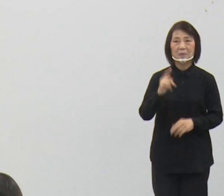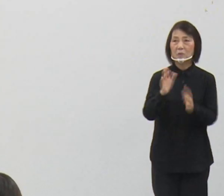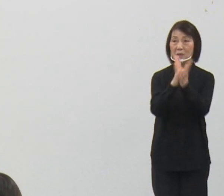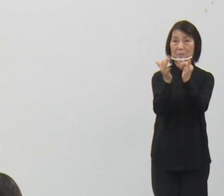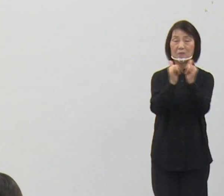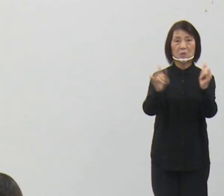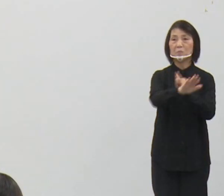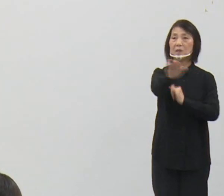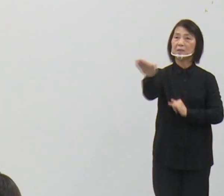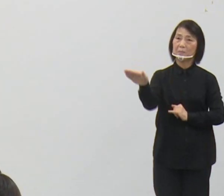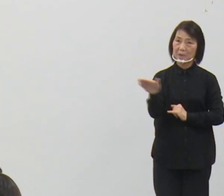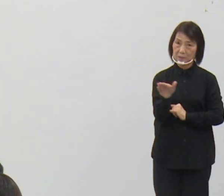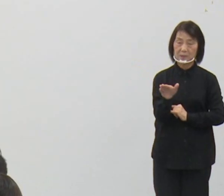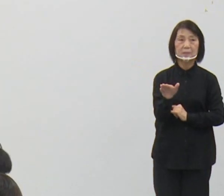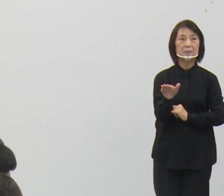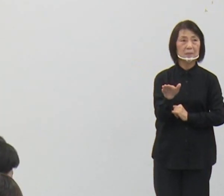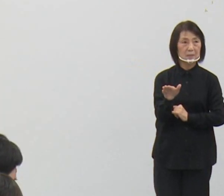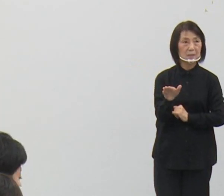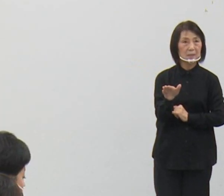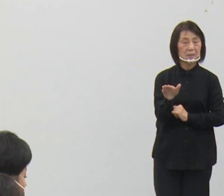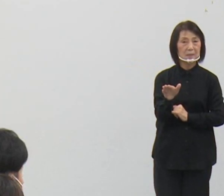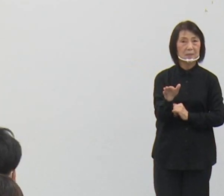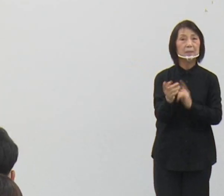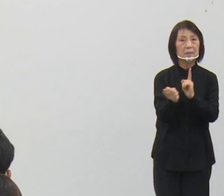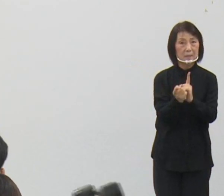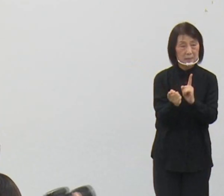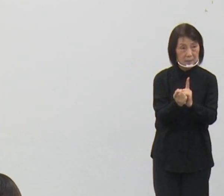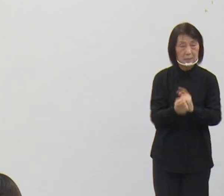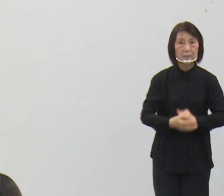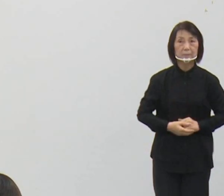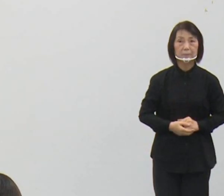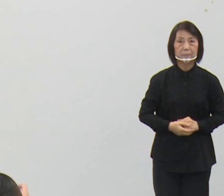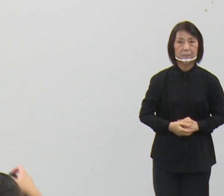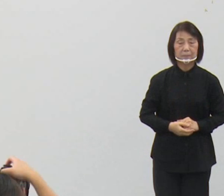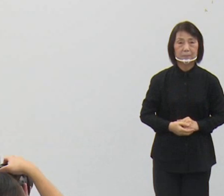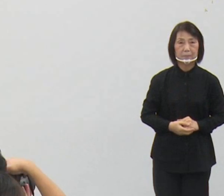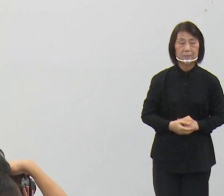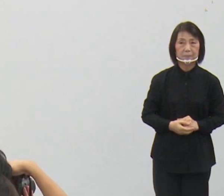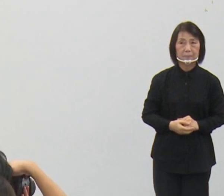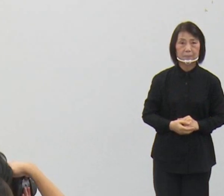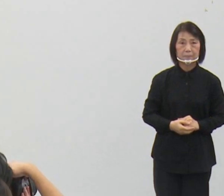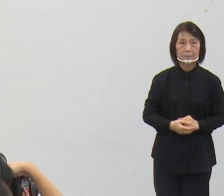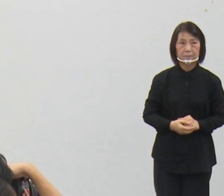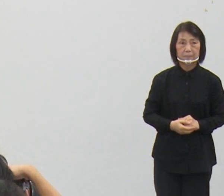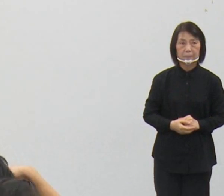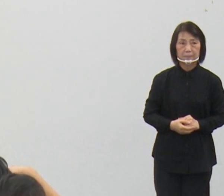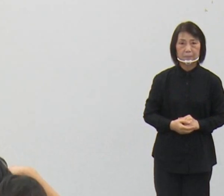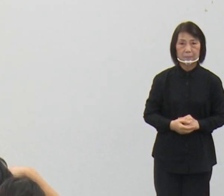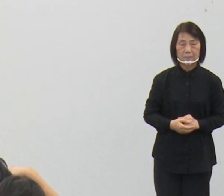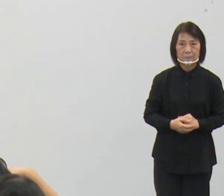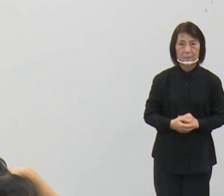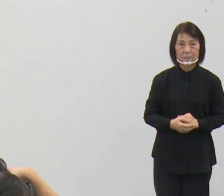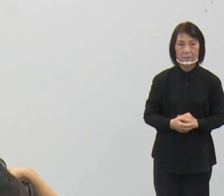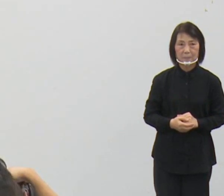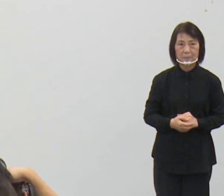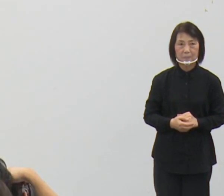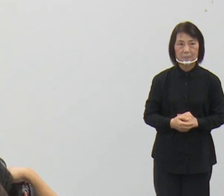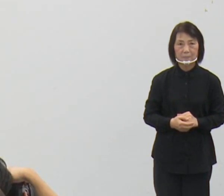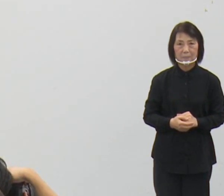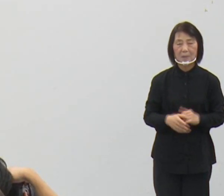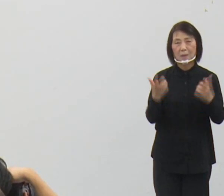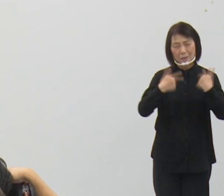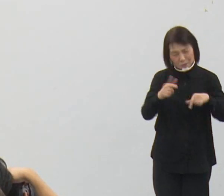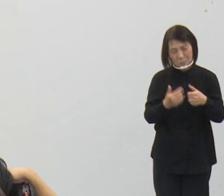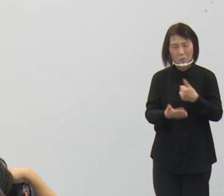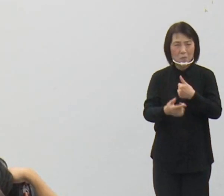民の皆様の命を守るために大変長い期間にわたりまして日夜献身的に貢献していただ